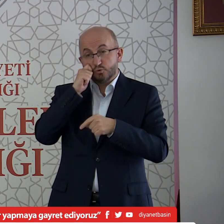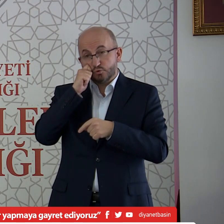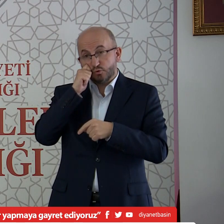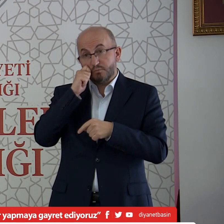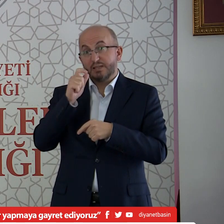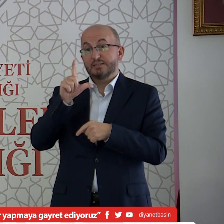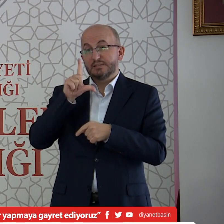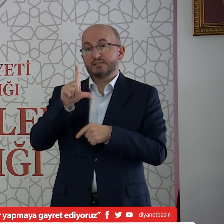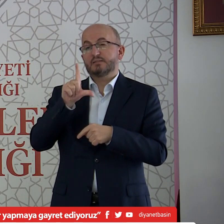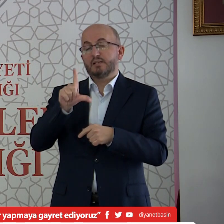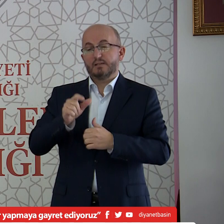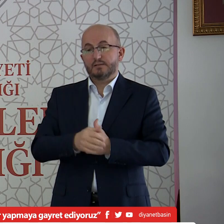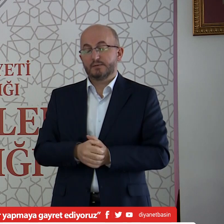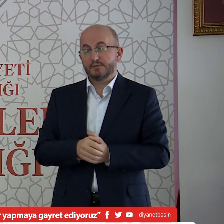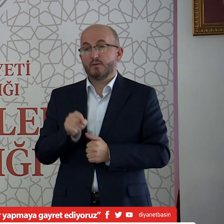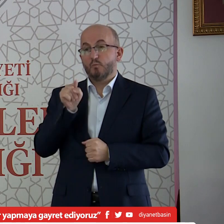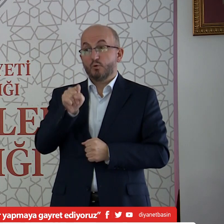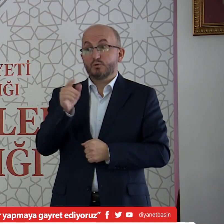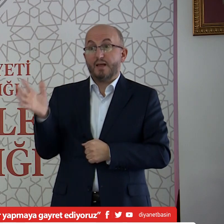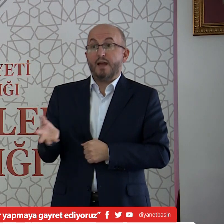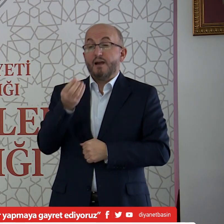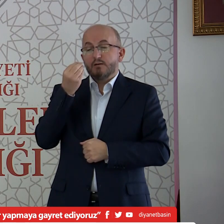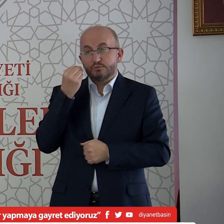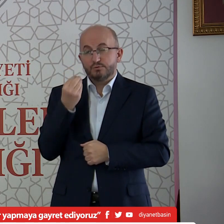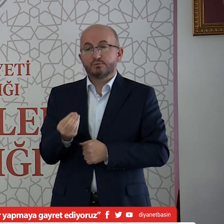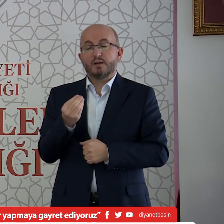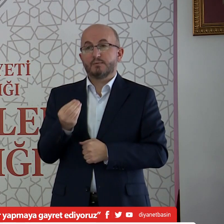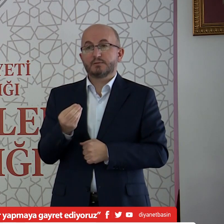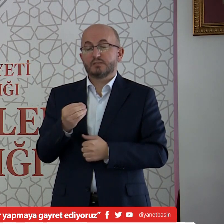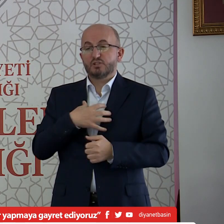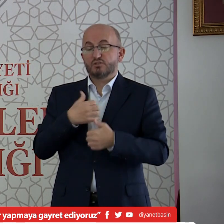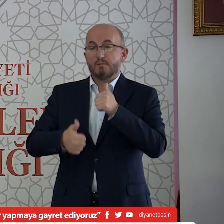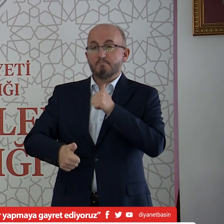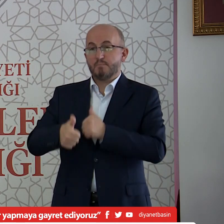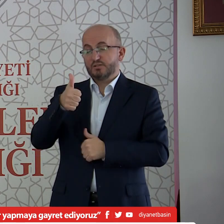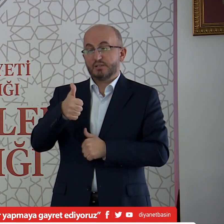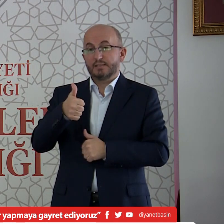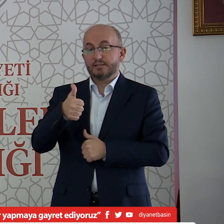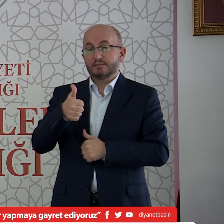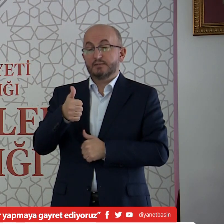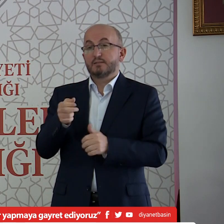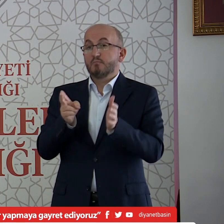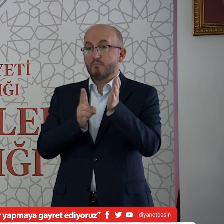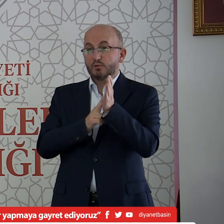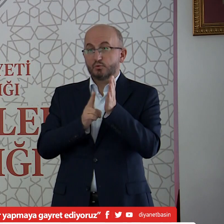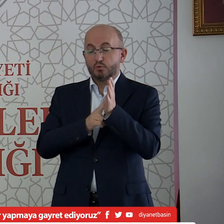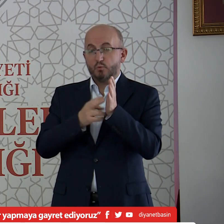Müslümanlığımızın bir gereğidir. Bunu da en güzel bir şekilde Diyanet İşleri Başkanlığı'nın mensubu